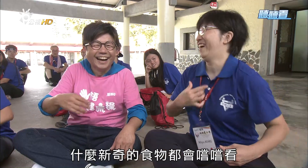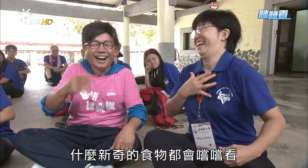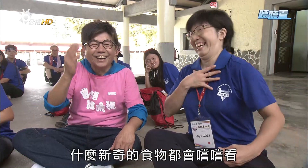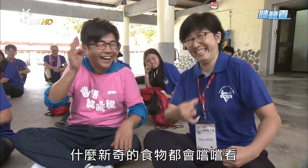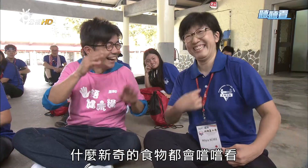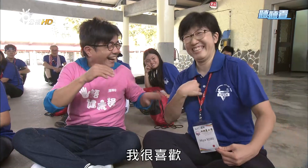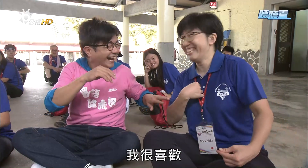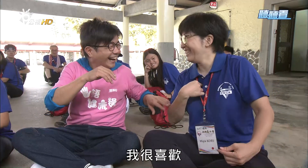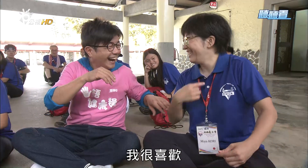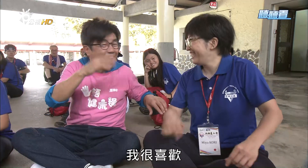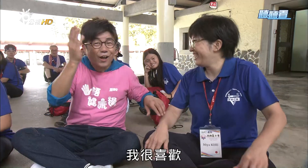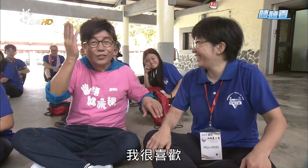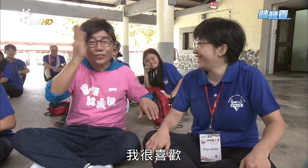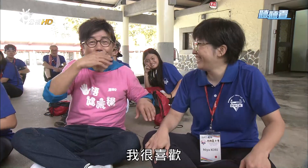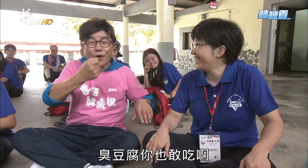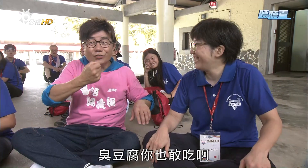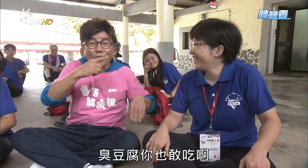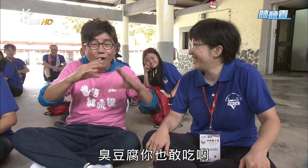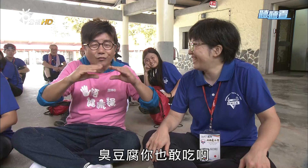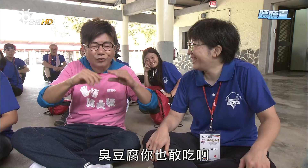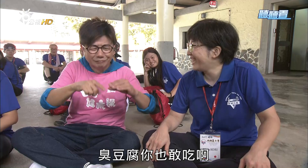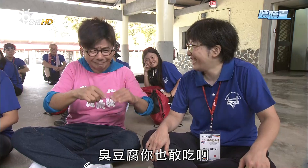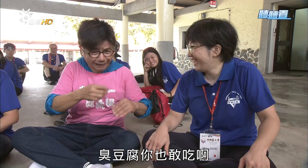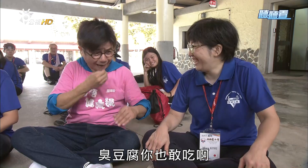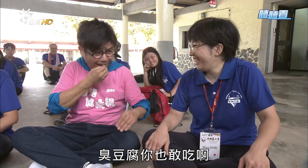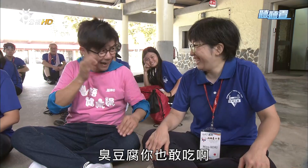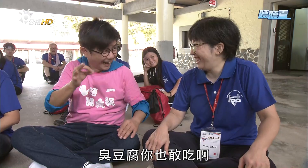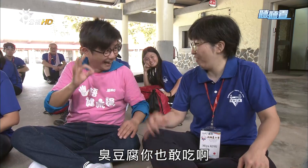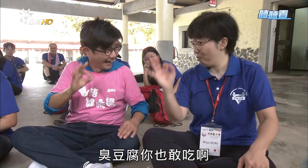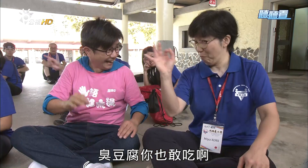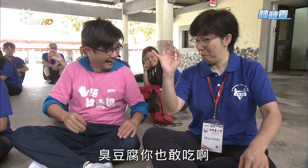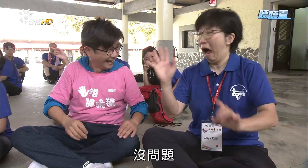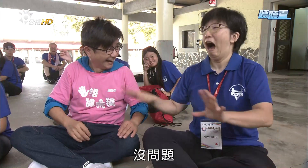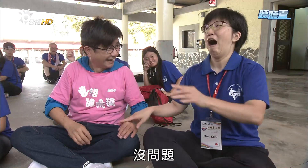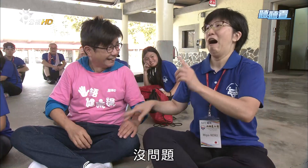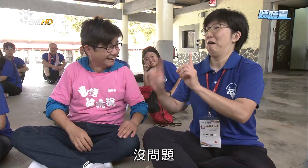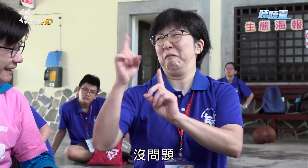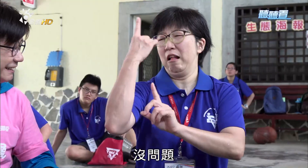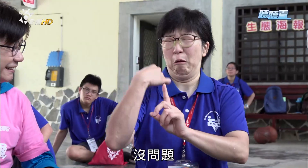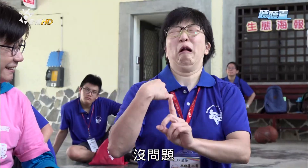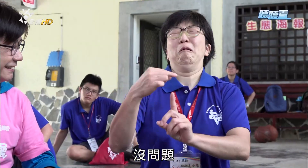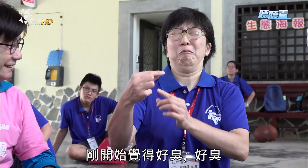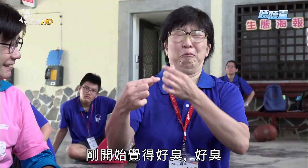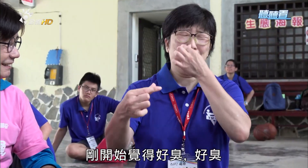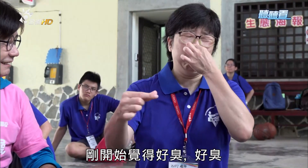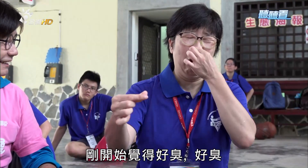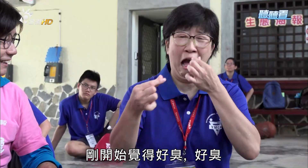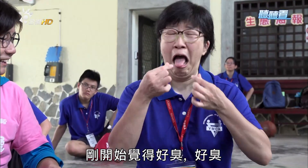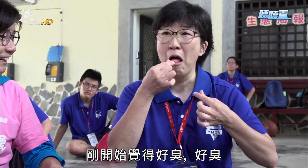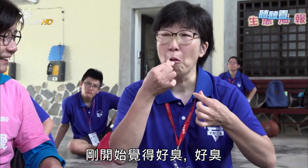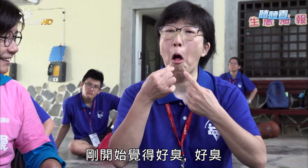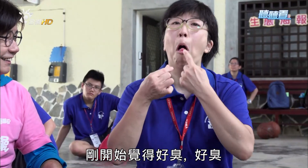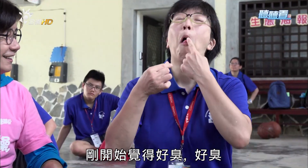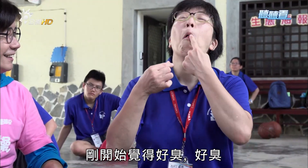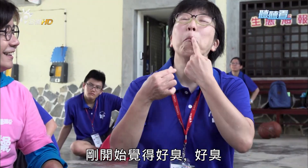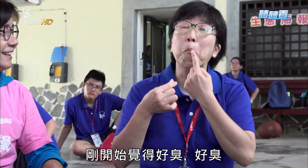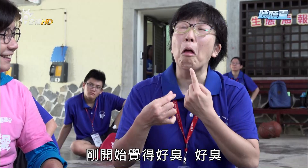看，我很喜欢。 臭豆腐你也敢吃啊？ 没问题啊。刚开始觉得好臭好